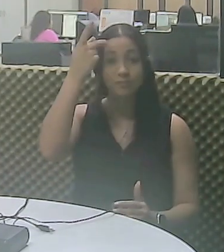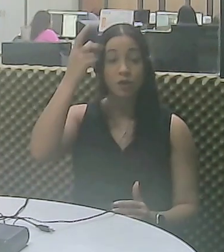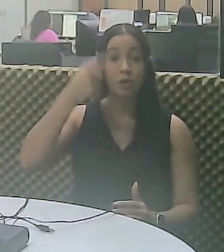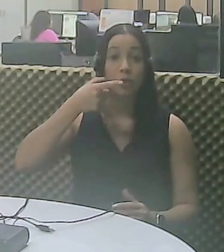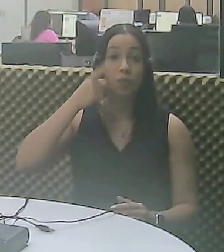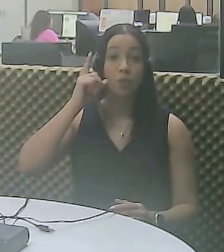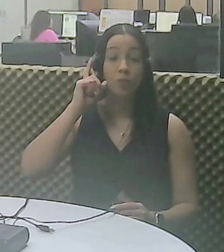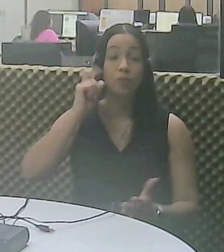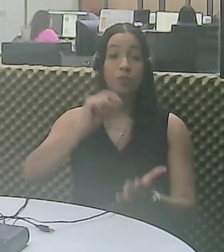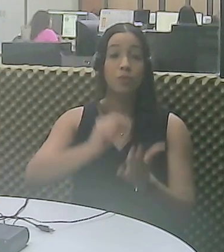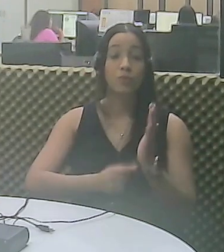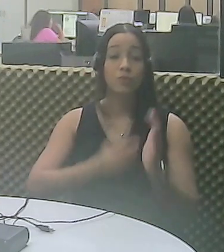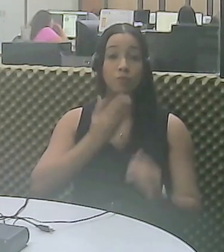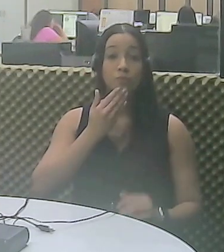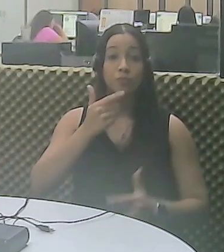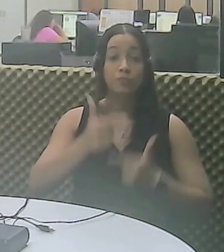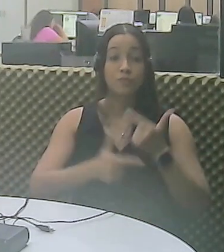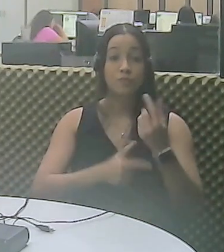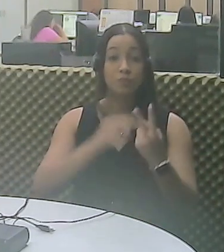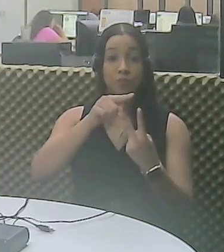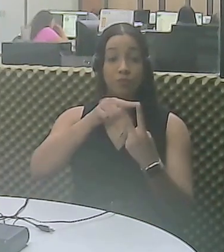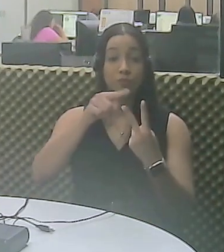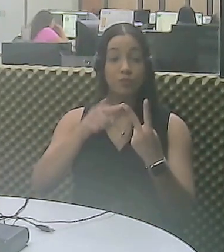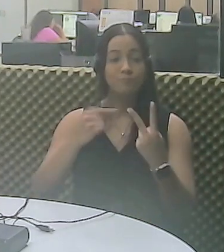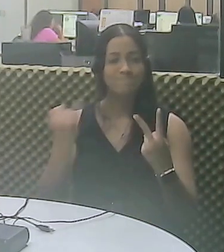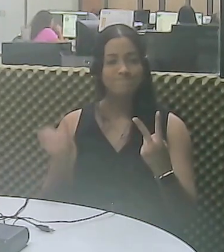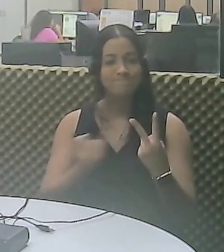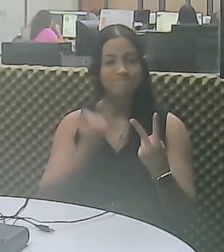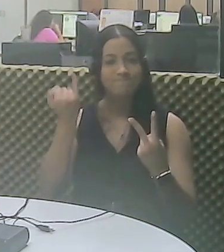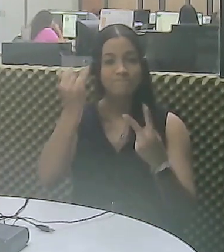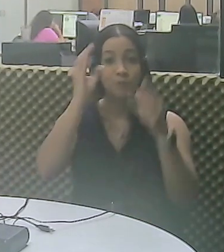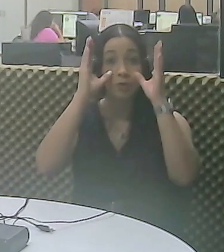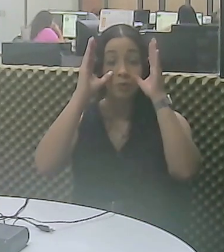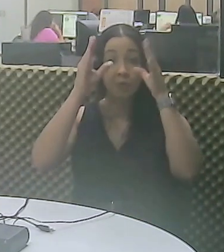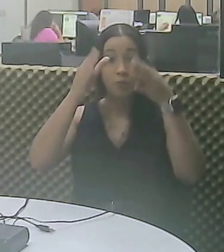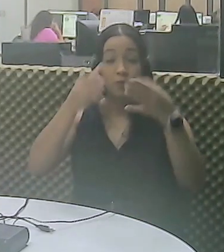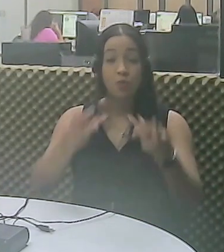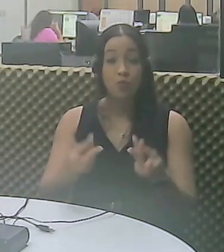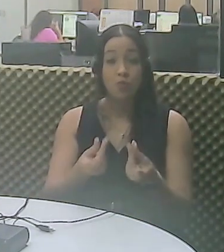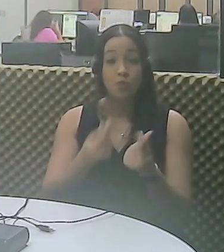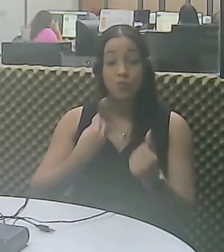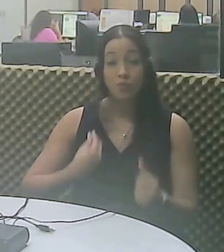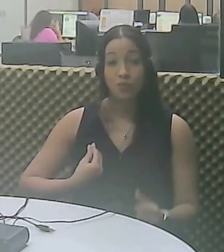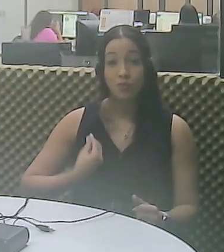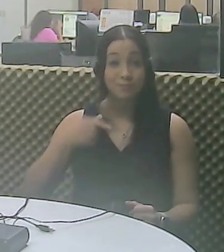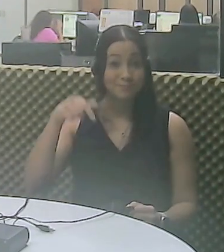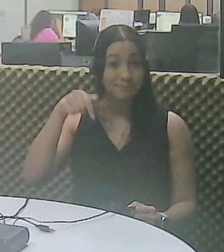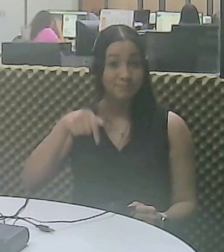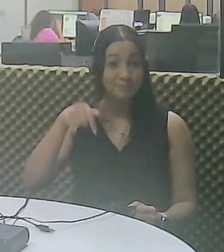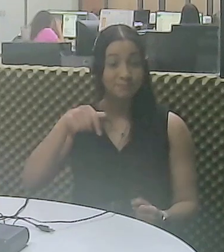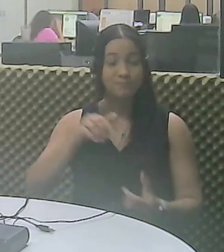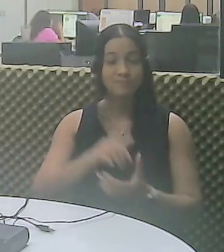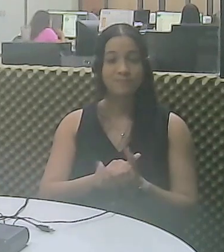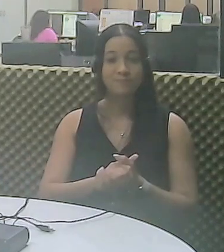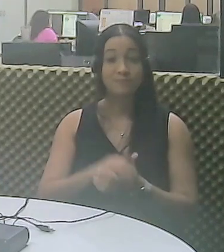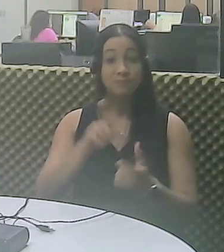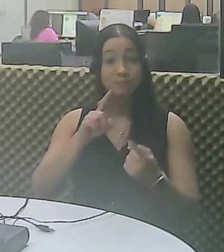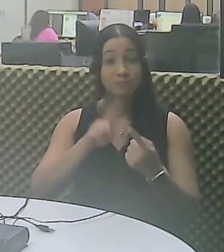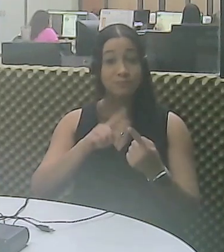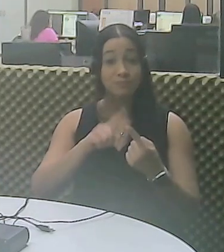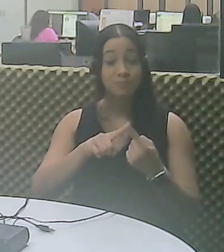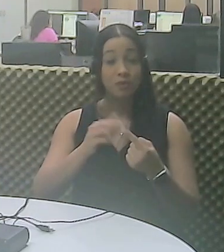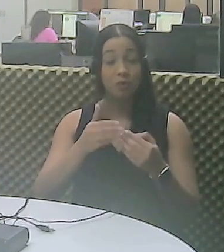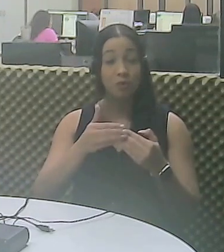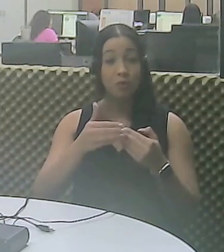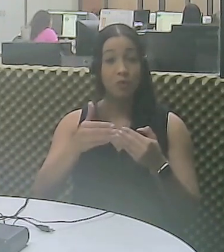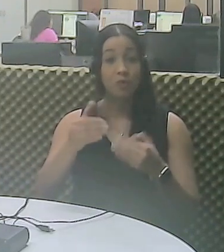ontem duas ordens de serviço para importantes obras voltadas à qualidade de vida em Uberlândia. Uma das autorizações é para o início